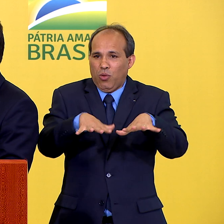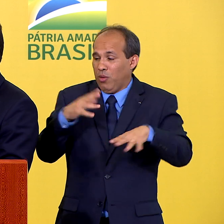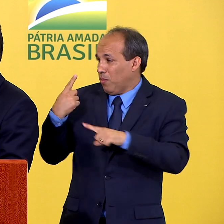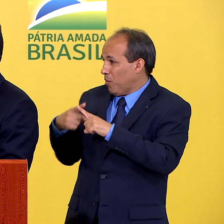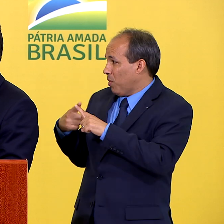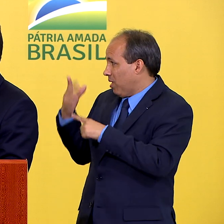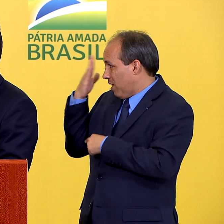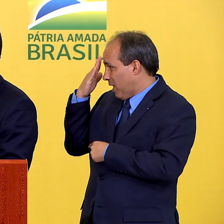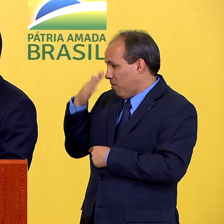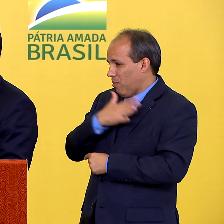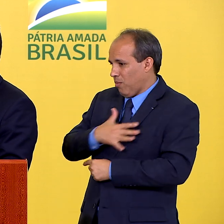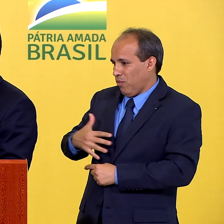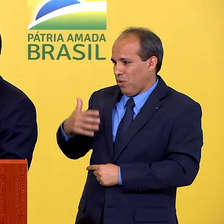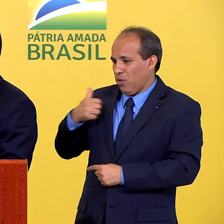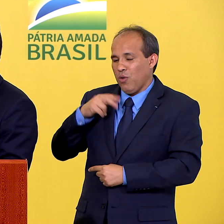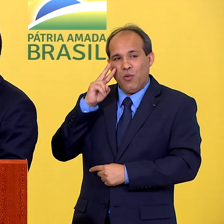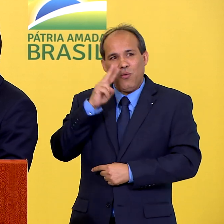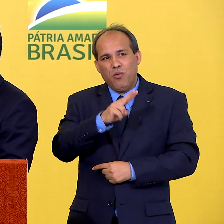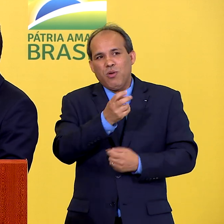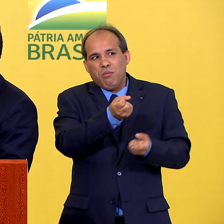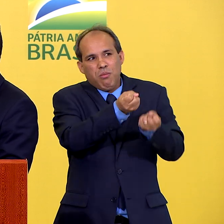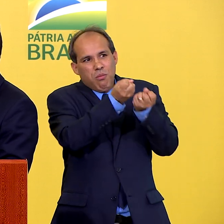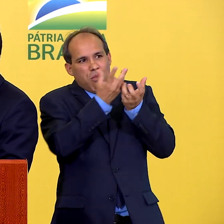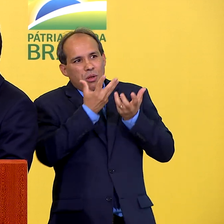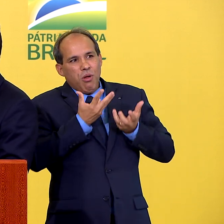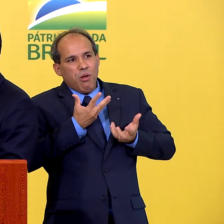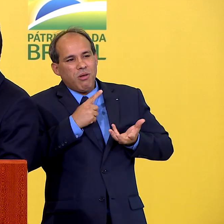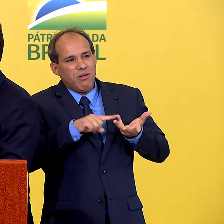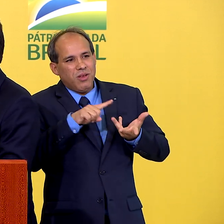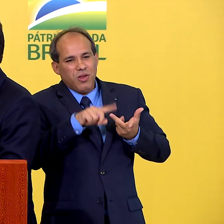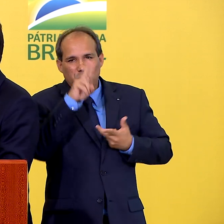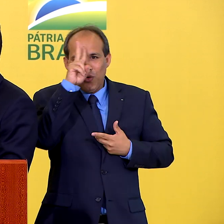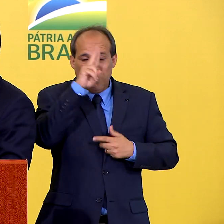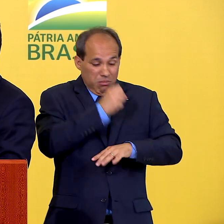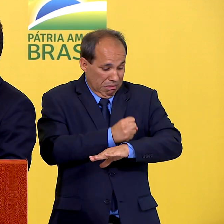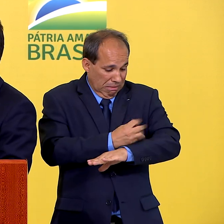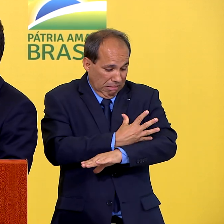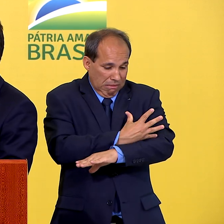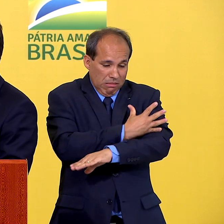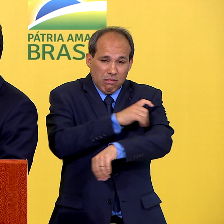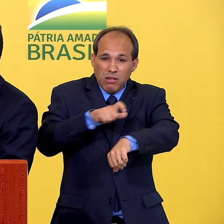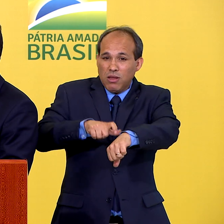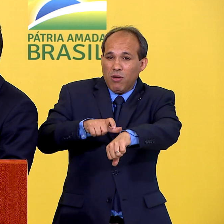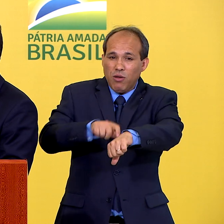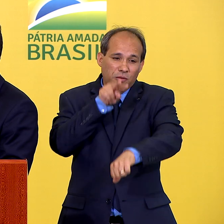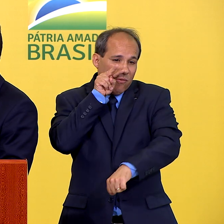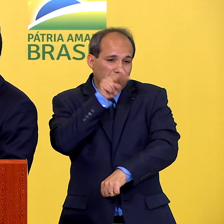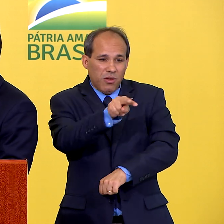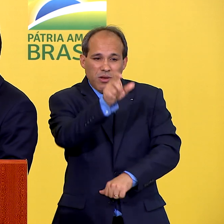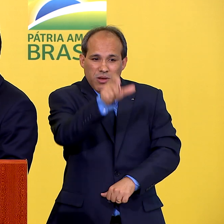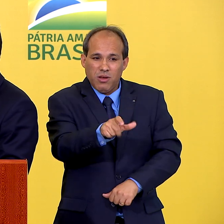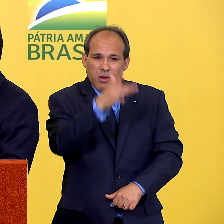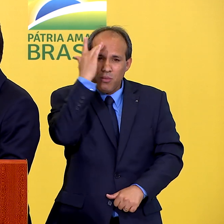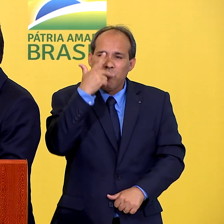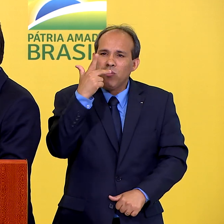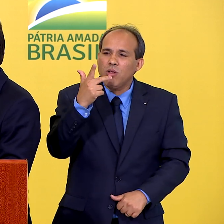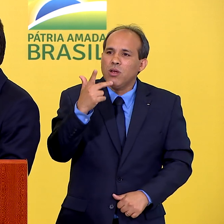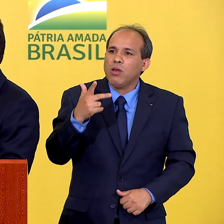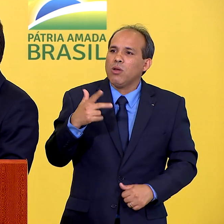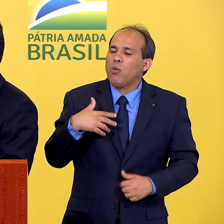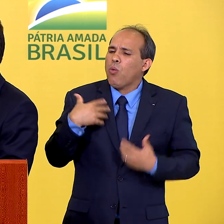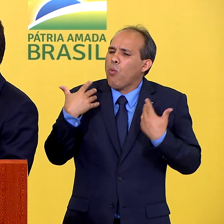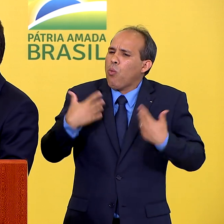como depoimentos que nós todos nos emocionamos ao presenciar, pessoas dizendo que não via sentido na